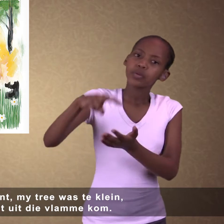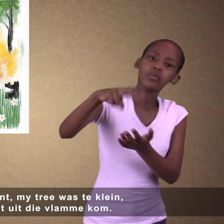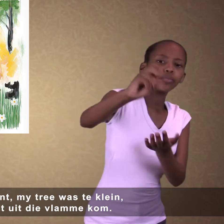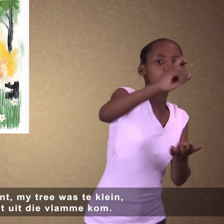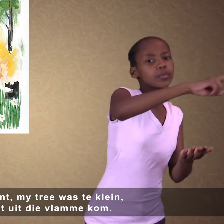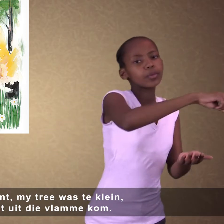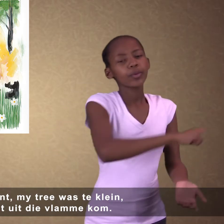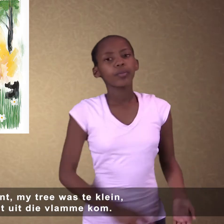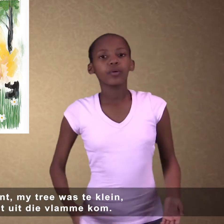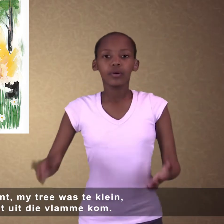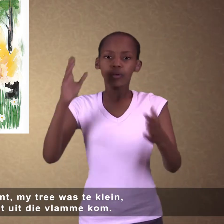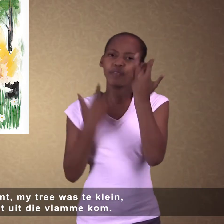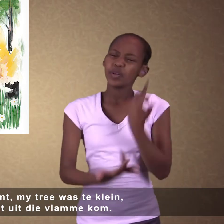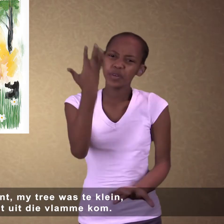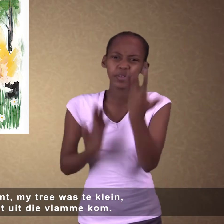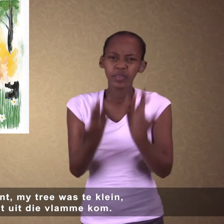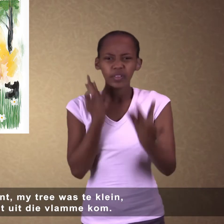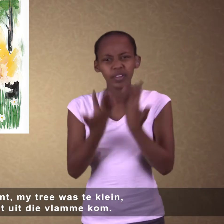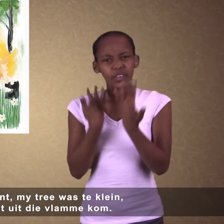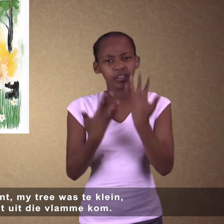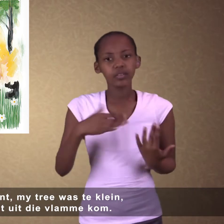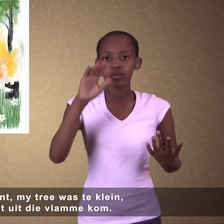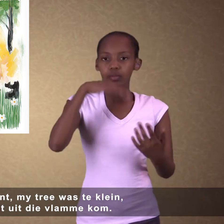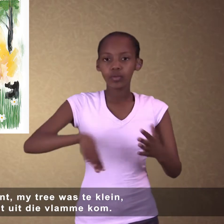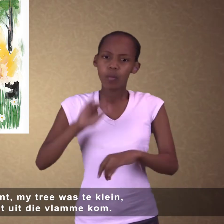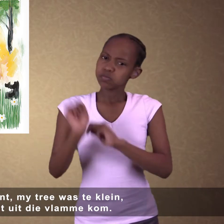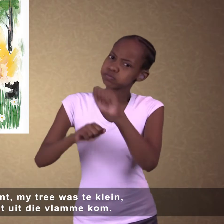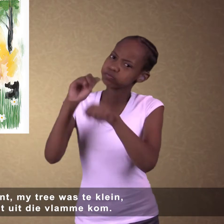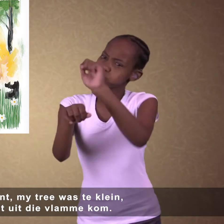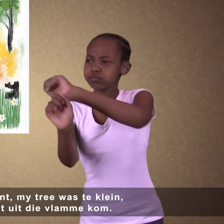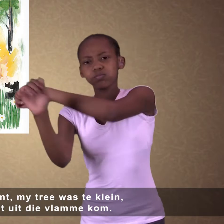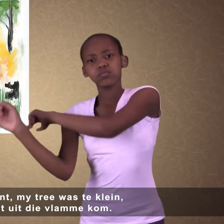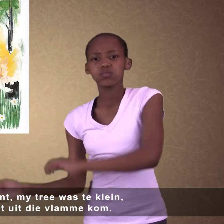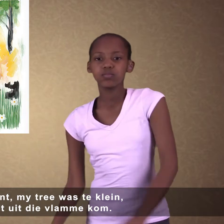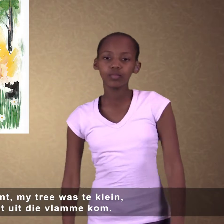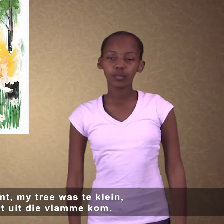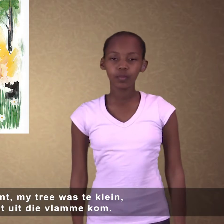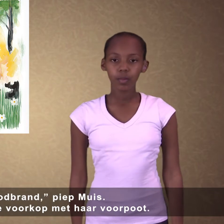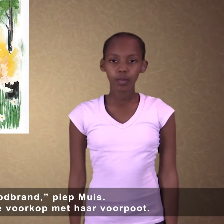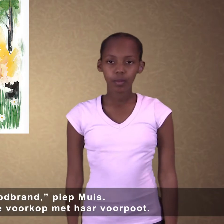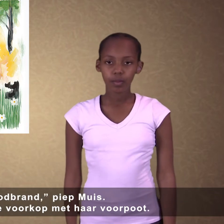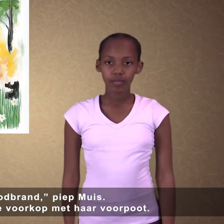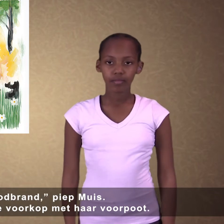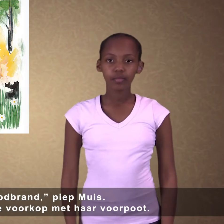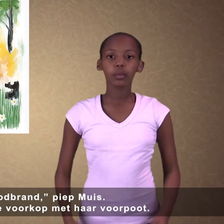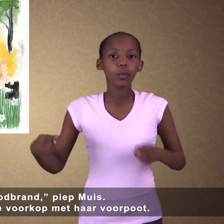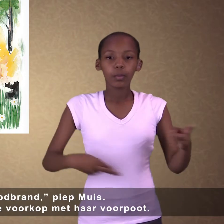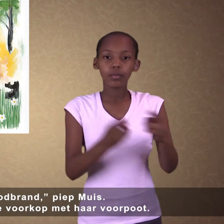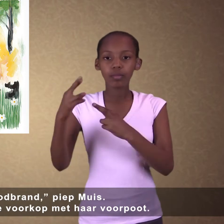Dankie, olifant, my tree was te klein. Ek sou nooit uit die vlamme kom. Ek sou doodbrand,